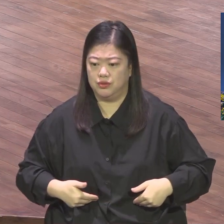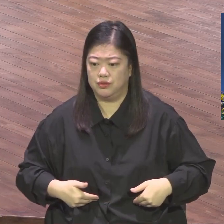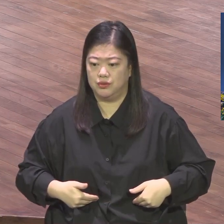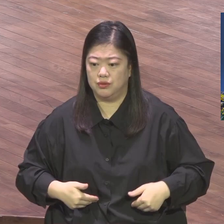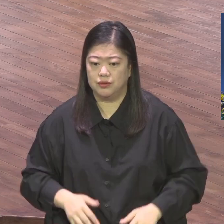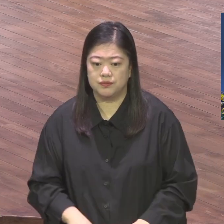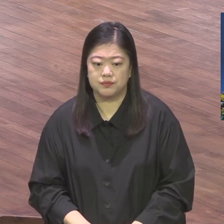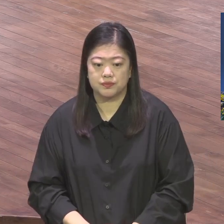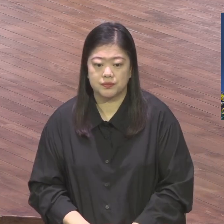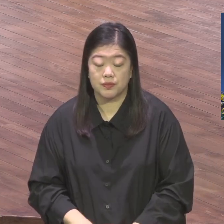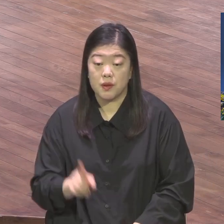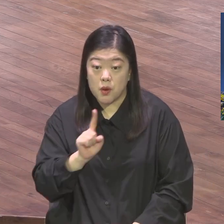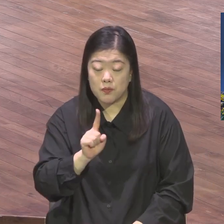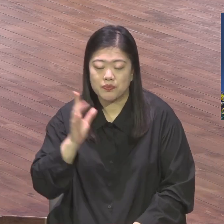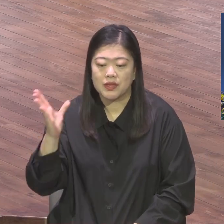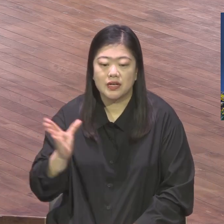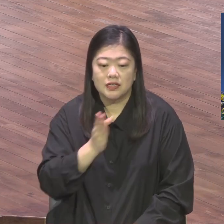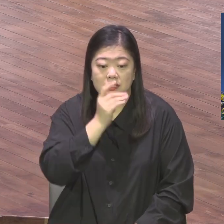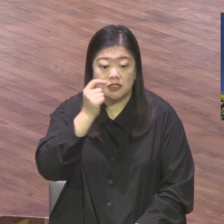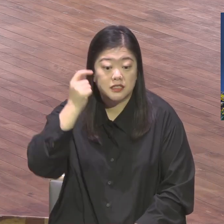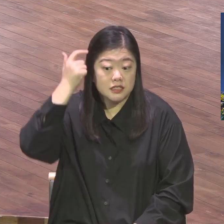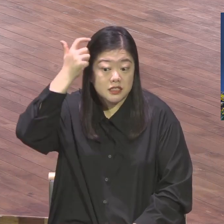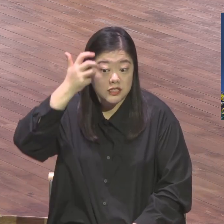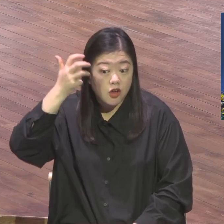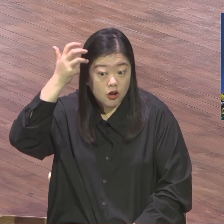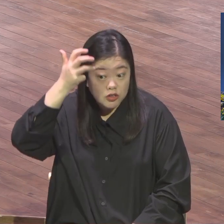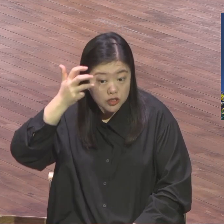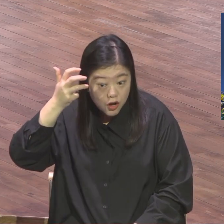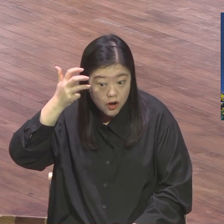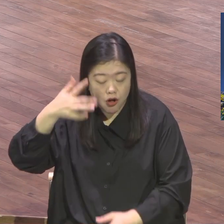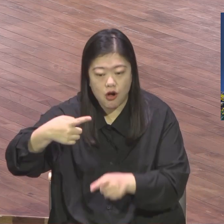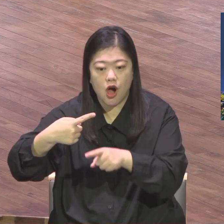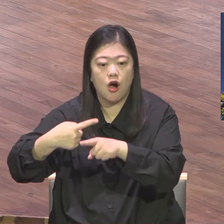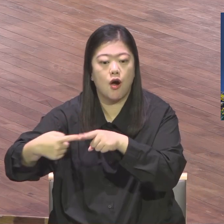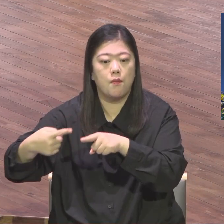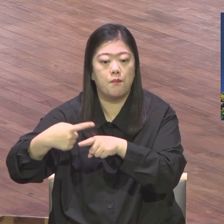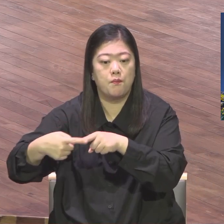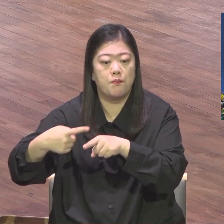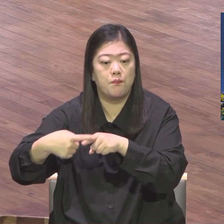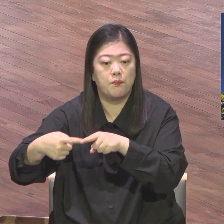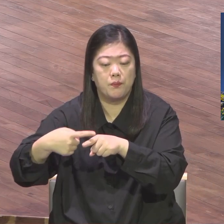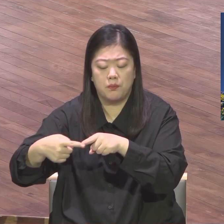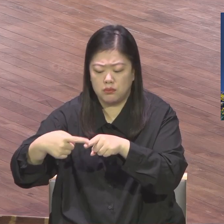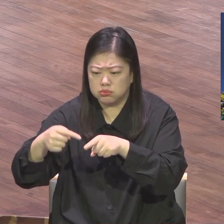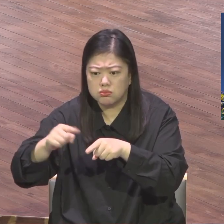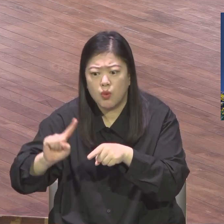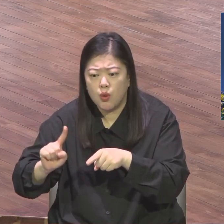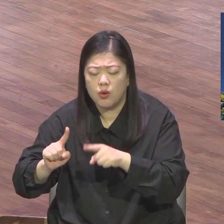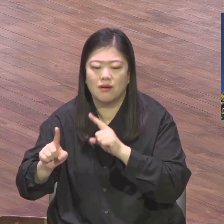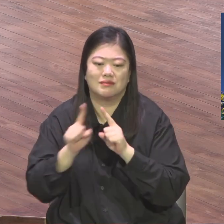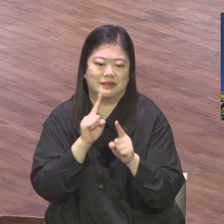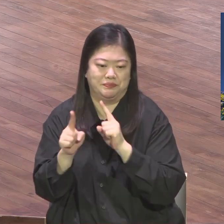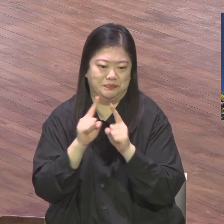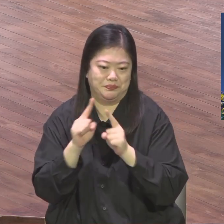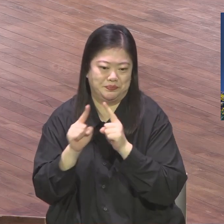바로 성령의 검 곧 말씀을 가져라. 그래서 하나님의 말씀